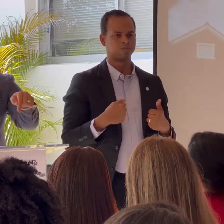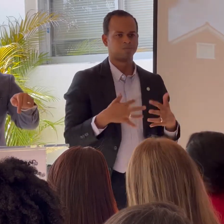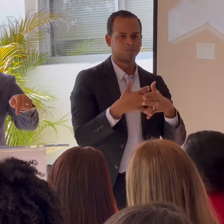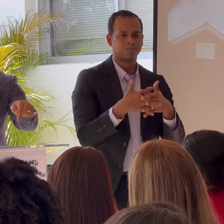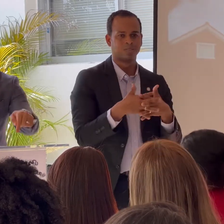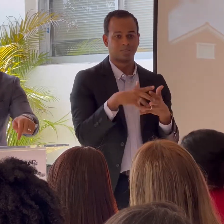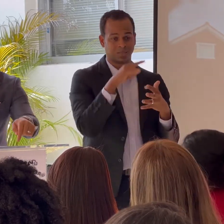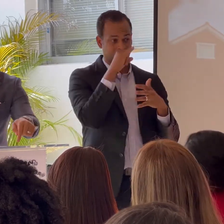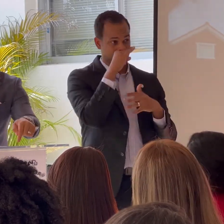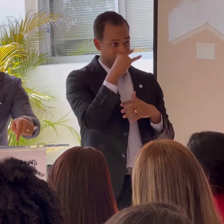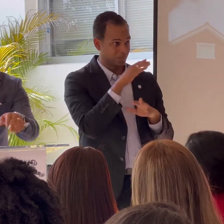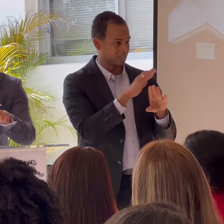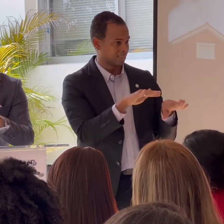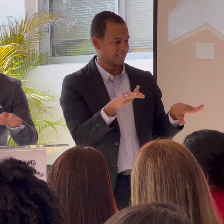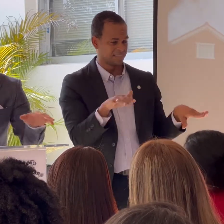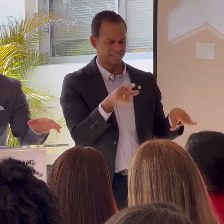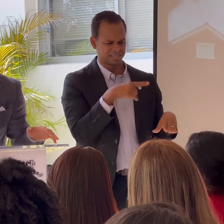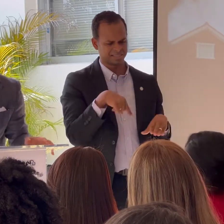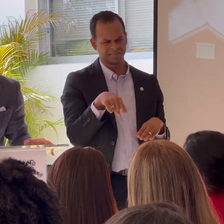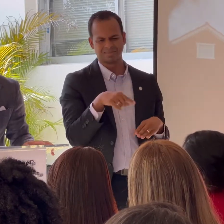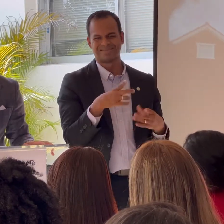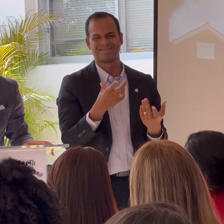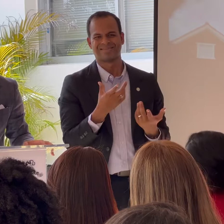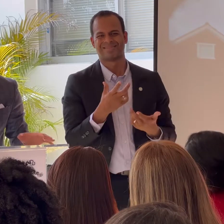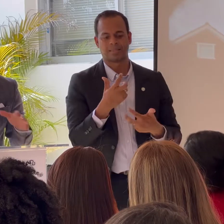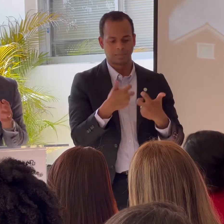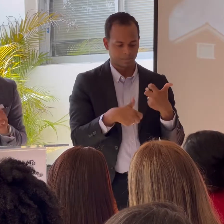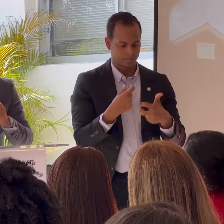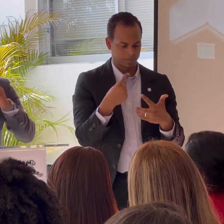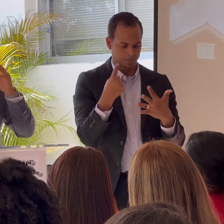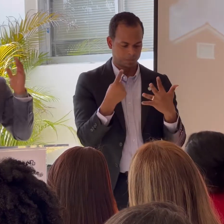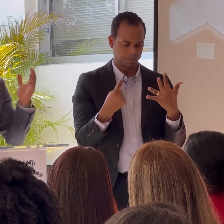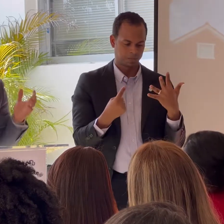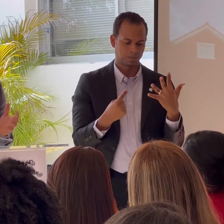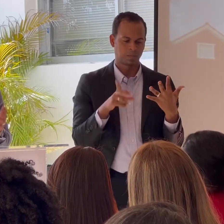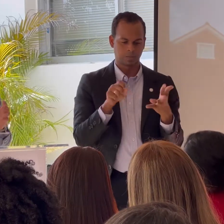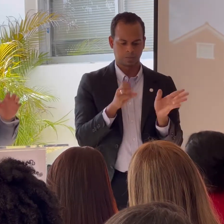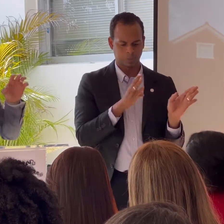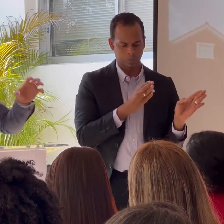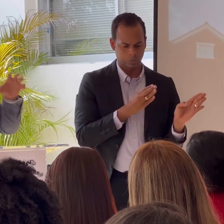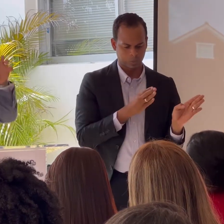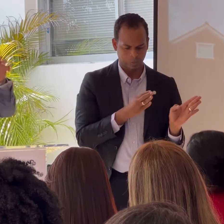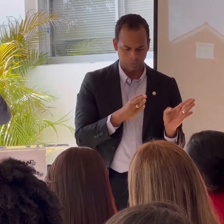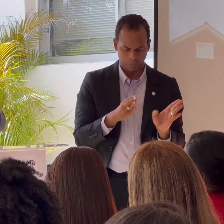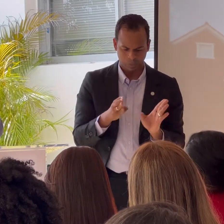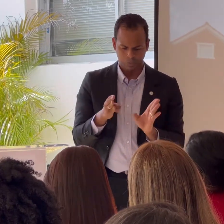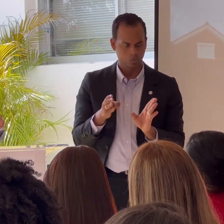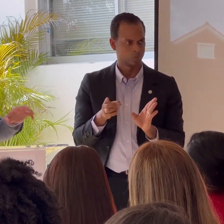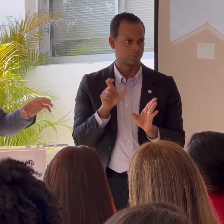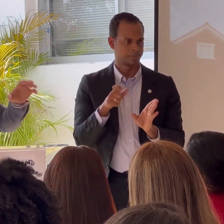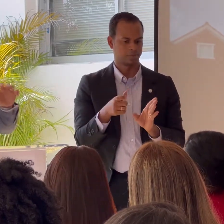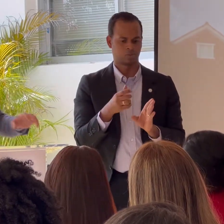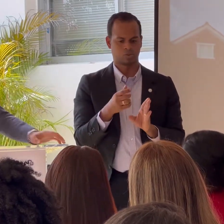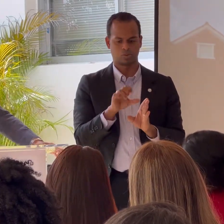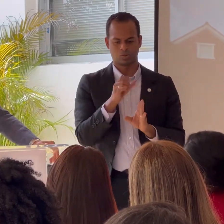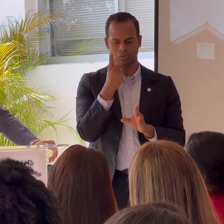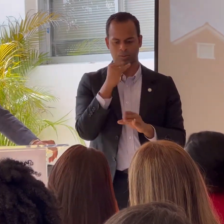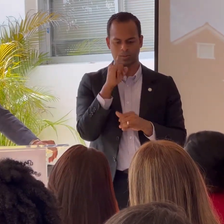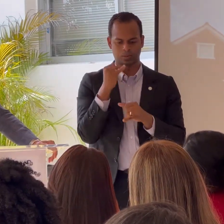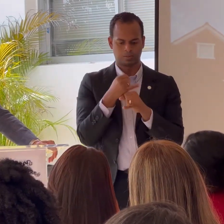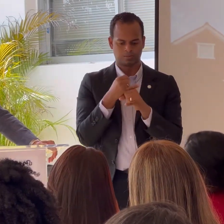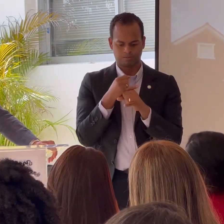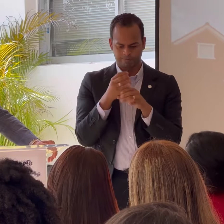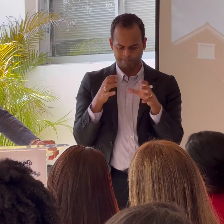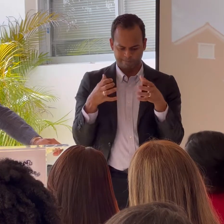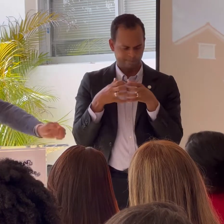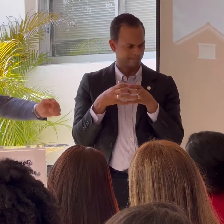infancia, de la primera infancia, todos los problemas. Y entonces tiene que haber un órgano que conecte las distintas instituciones,